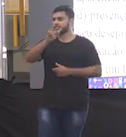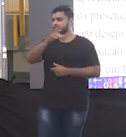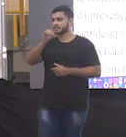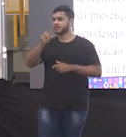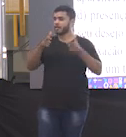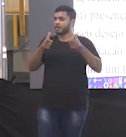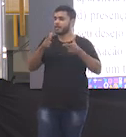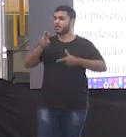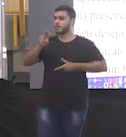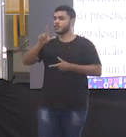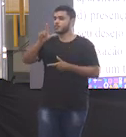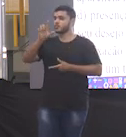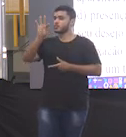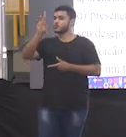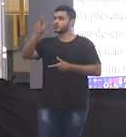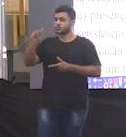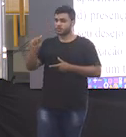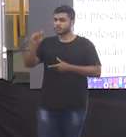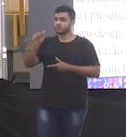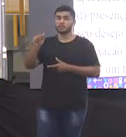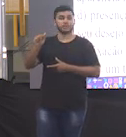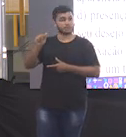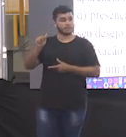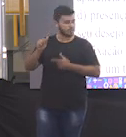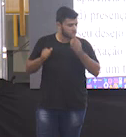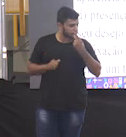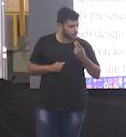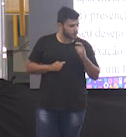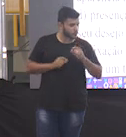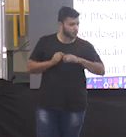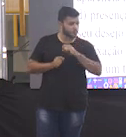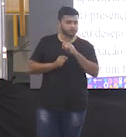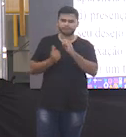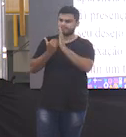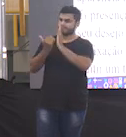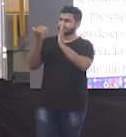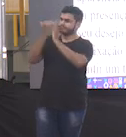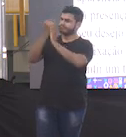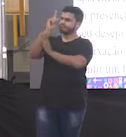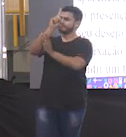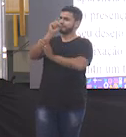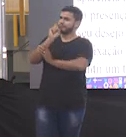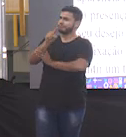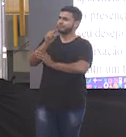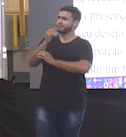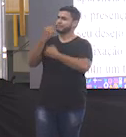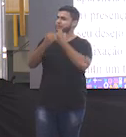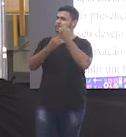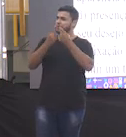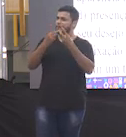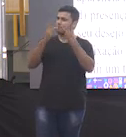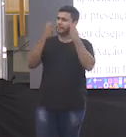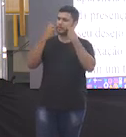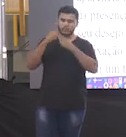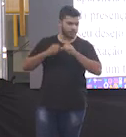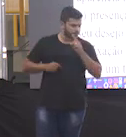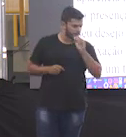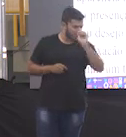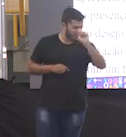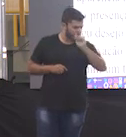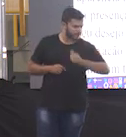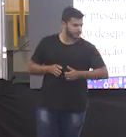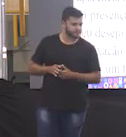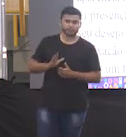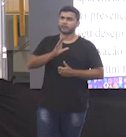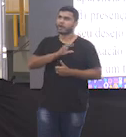força expressiva da exacerbação romântica identifica-se com o amor materno, que